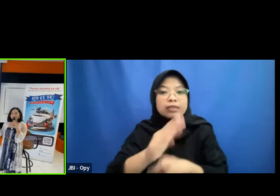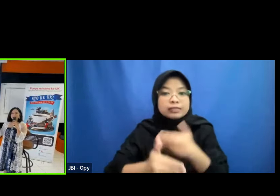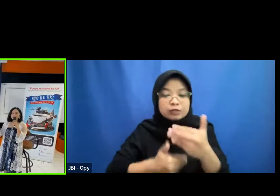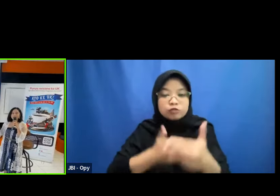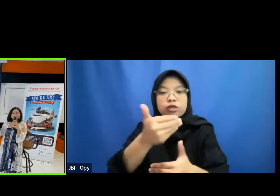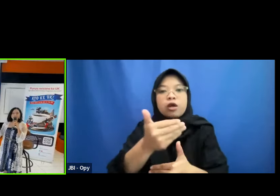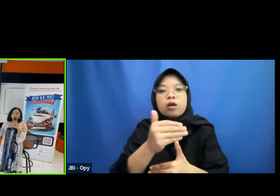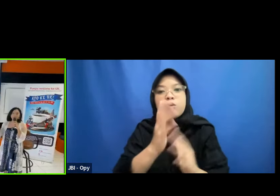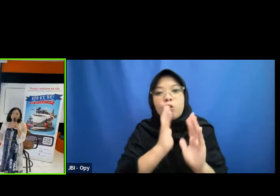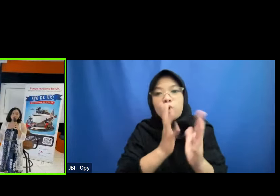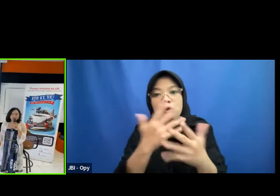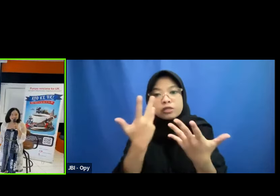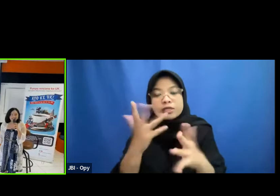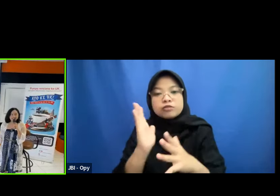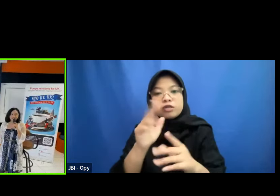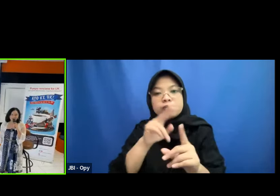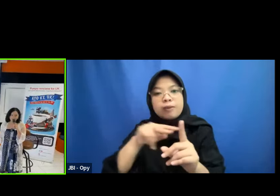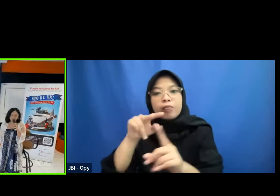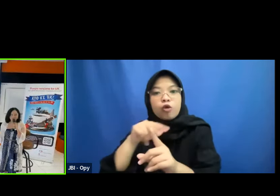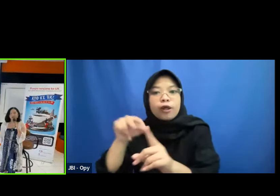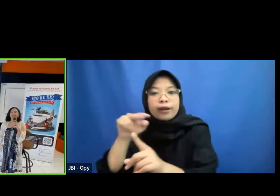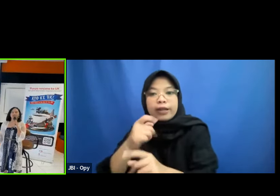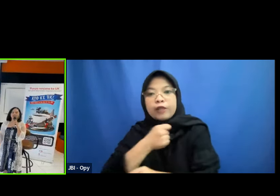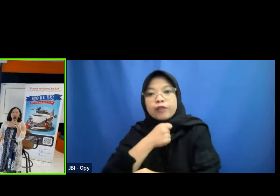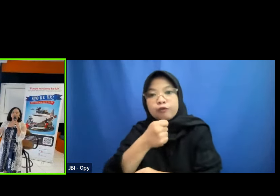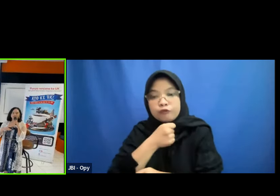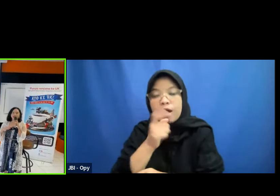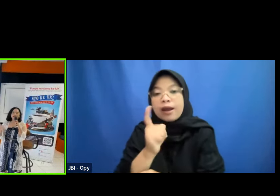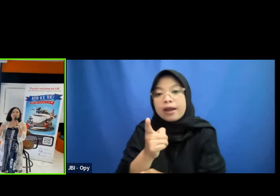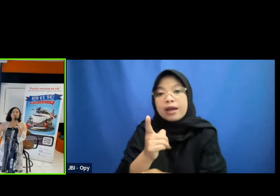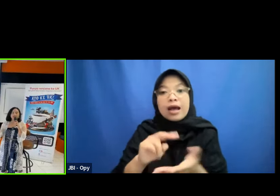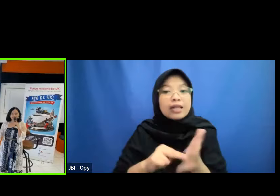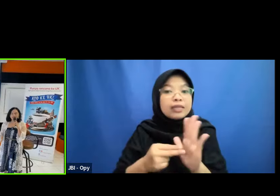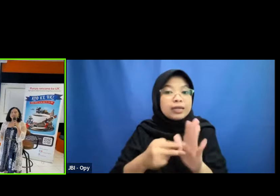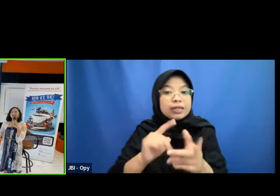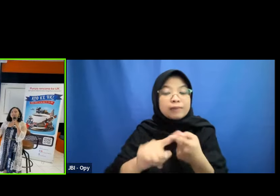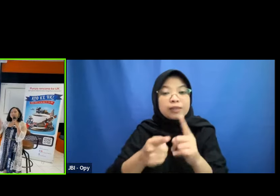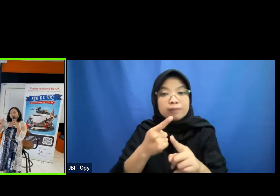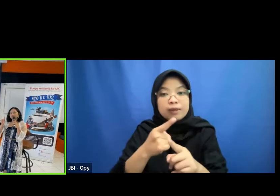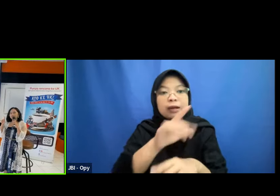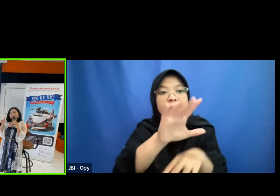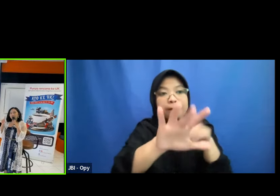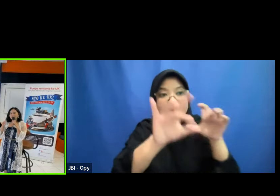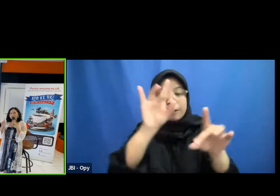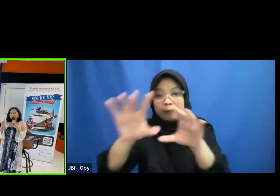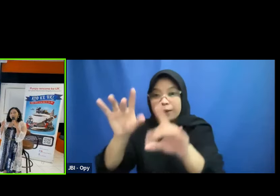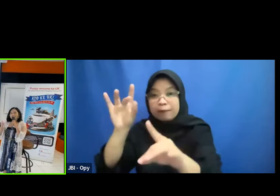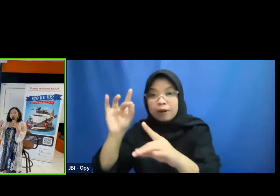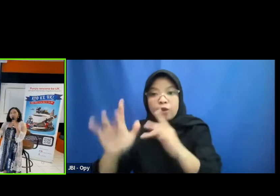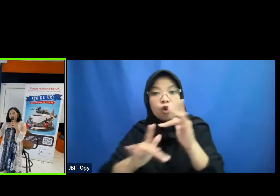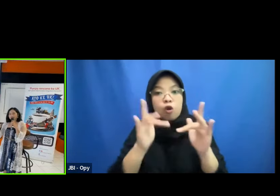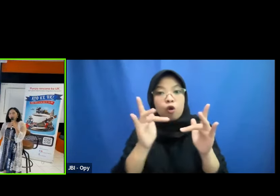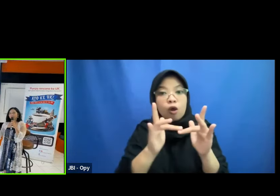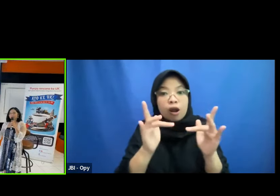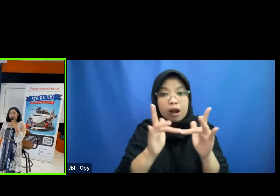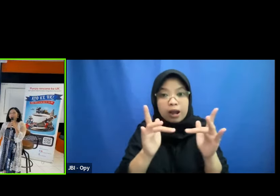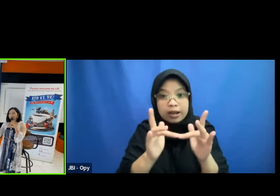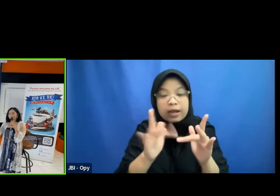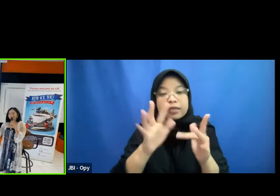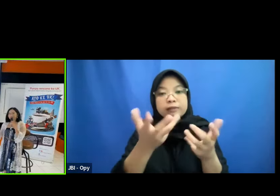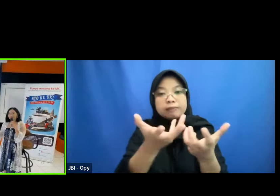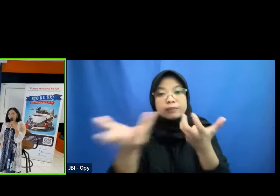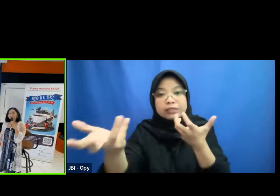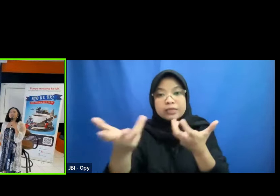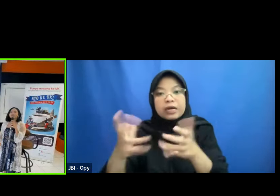ngobrol-ngobrol ada mentoring interview nah itu nanti teman-teman akan dipiring teman-teman yang di online juga akan dipiring gitu ya